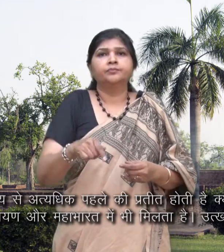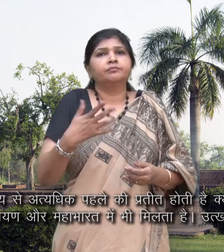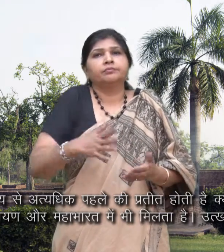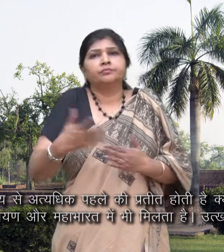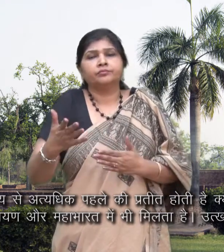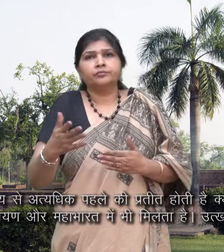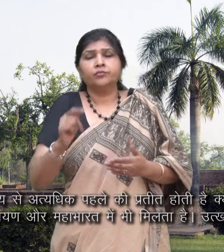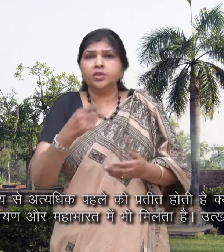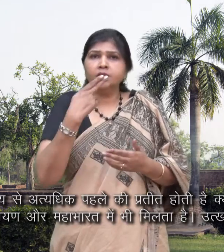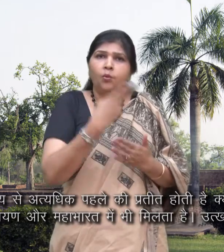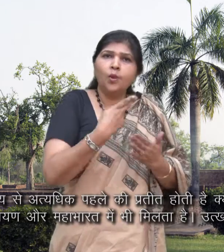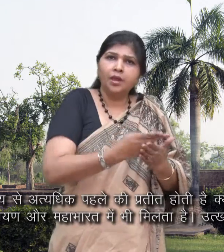में भी मिलता है।